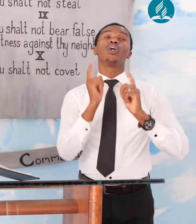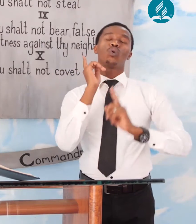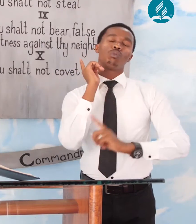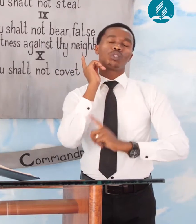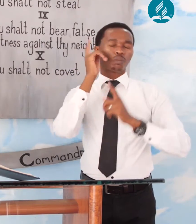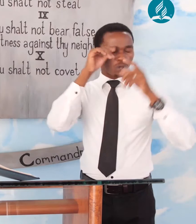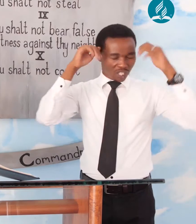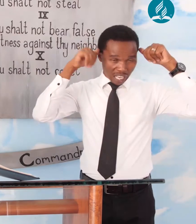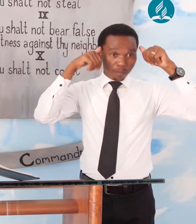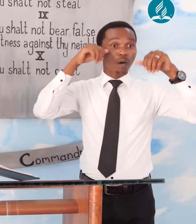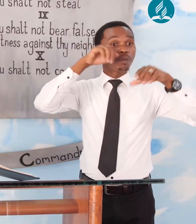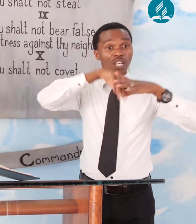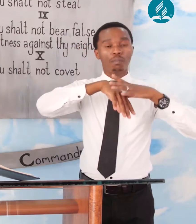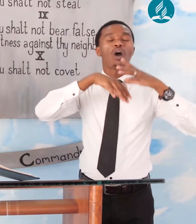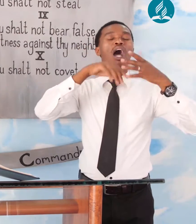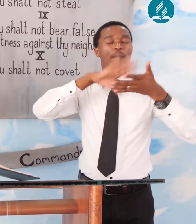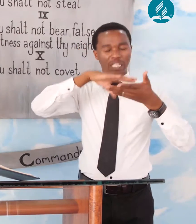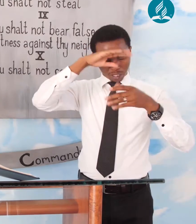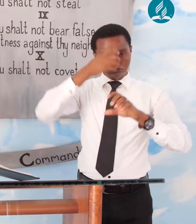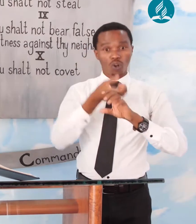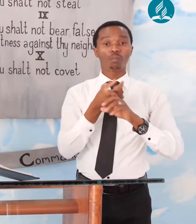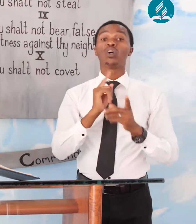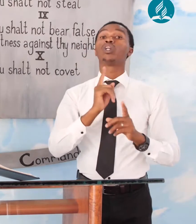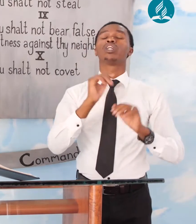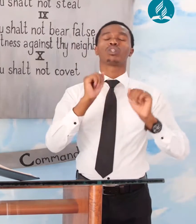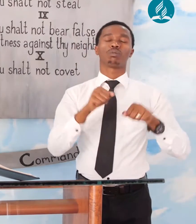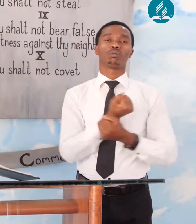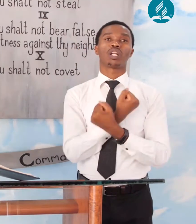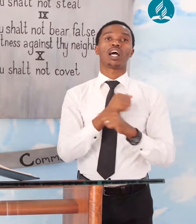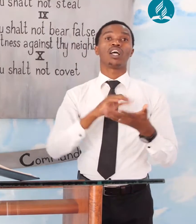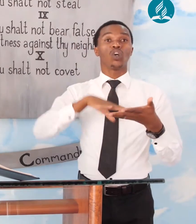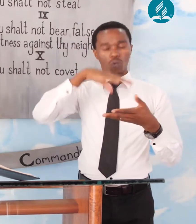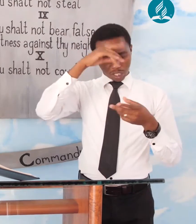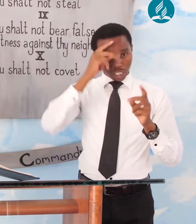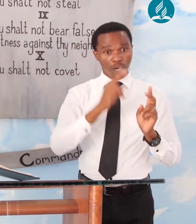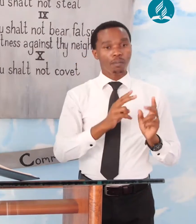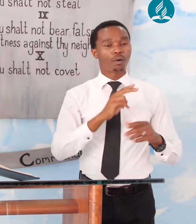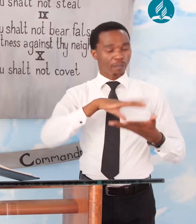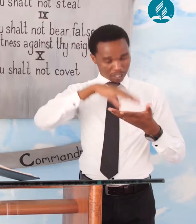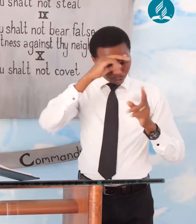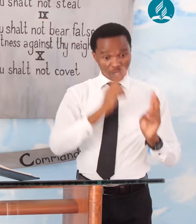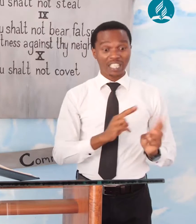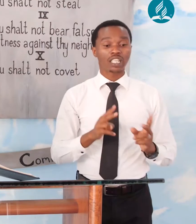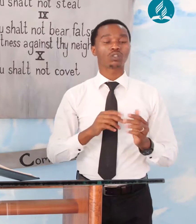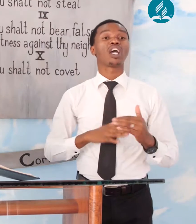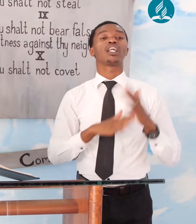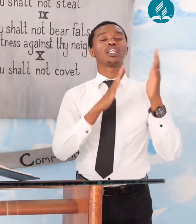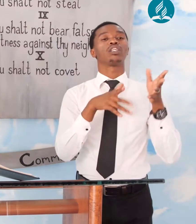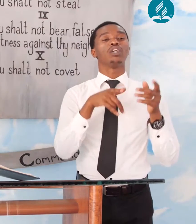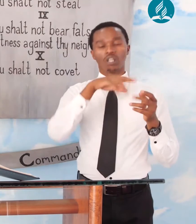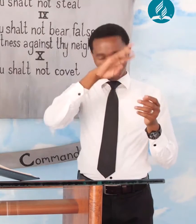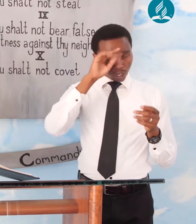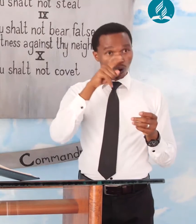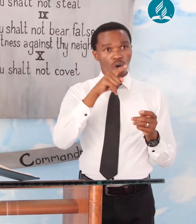leadership utakwigira amasomo ya leadership asanzwe kuko kuragira intama harimo kwihangana harimo kuba